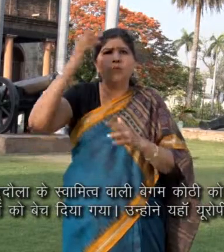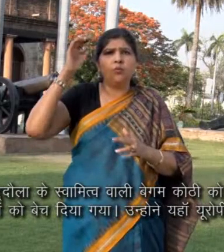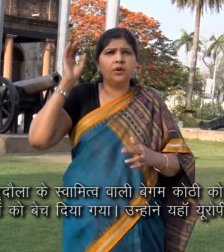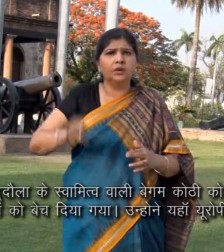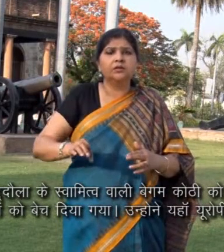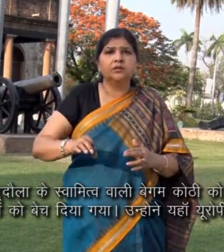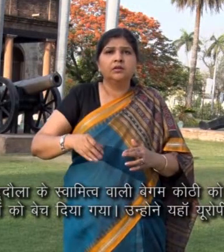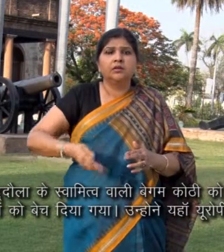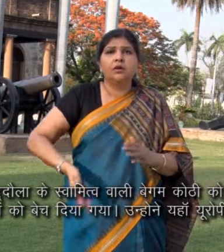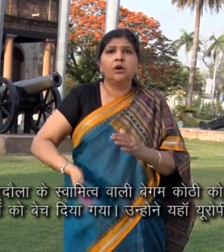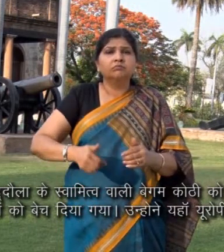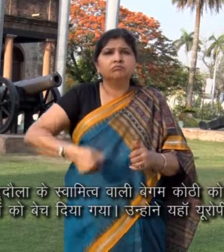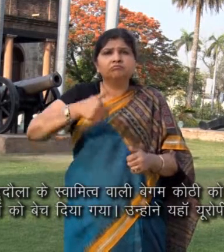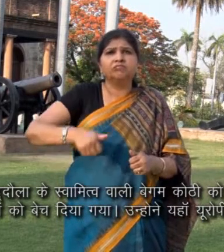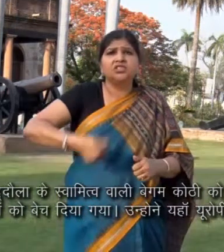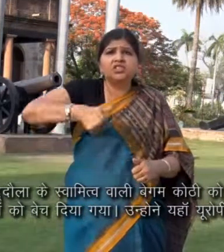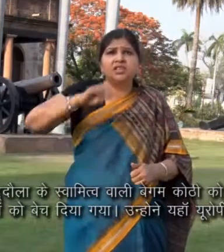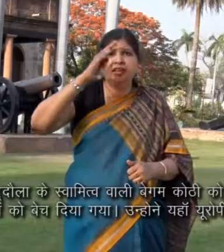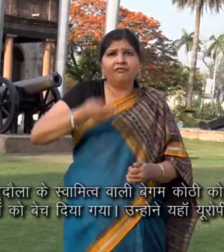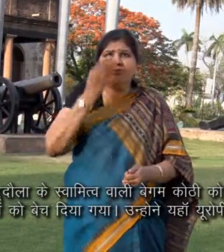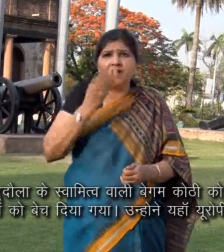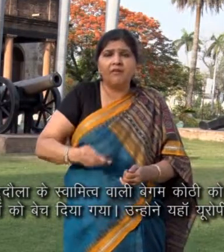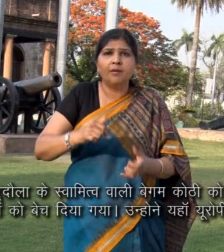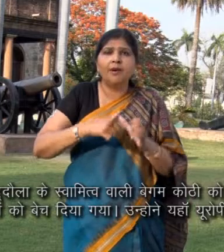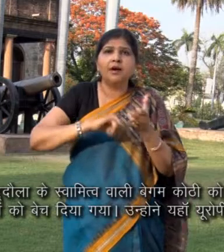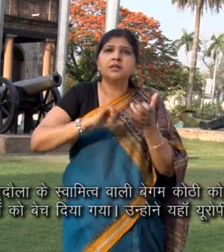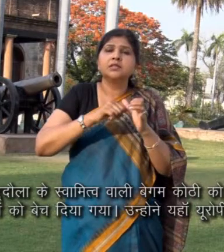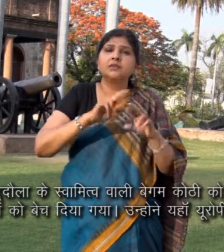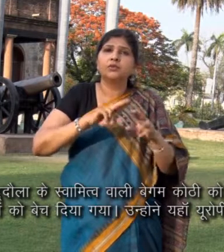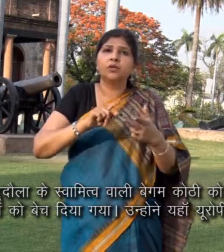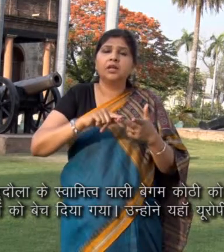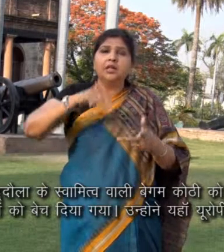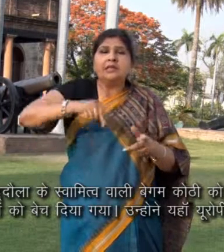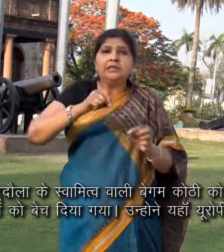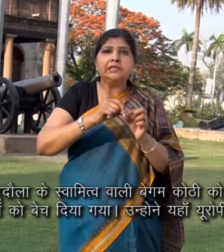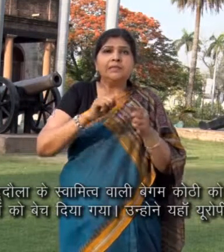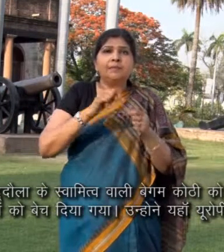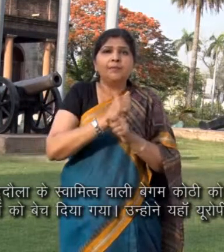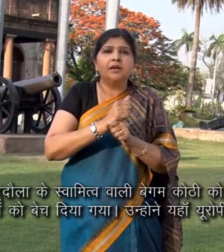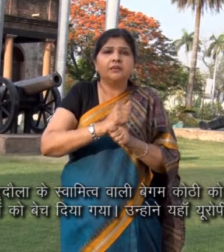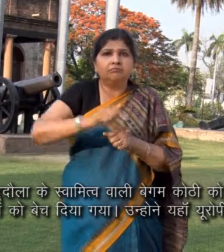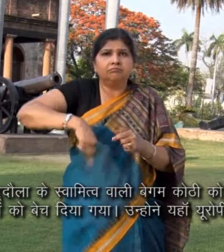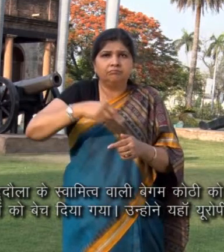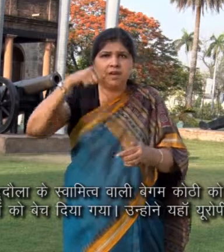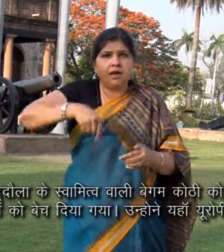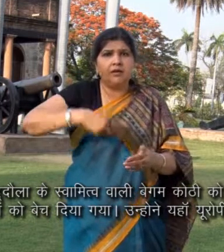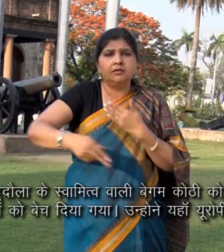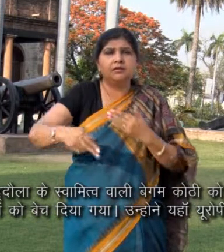मूलतः नवाब आसफुद्दौला के स्वामित्व वाली बेगम कोठी को कालांतर में कुछ यूरोपीय लोगों को बेच दिया